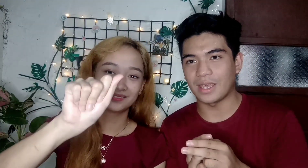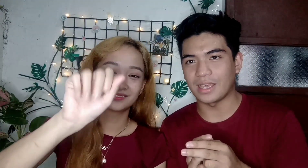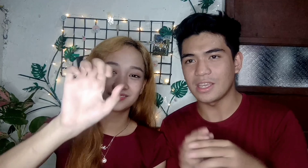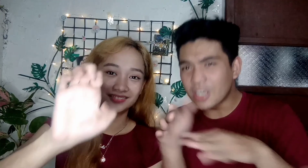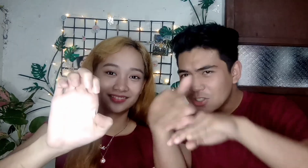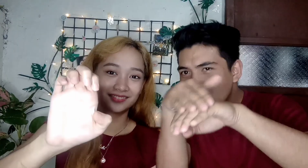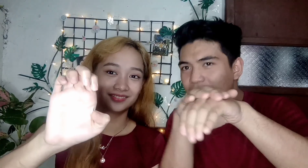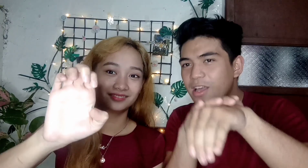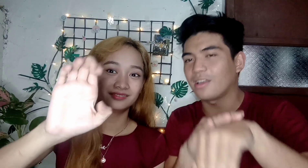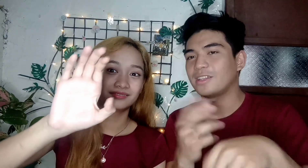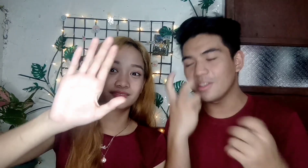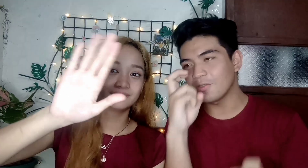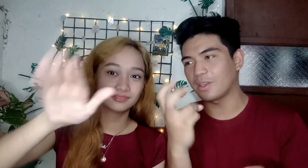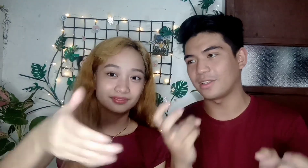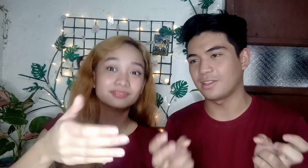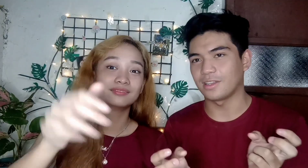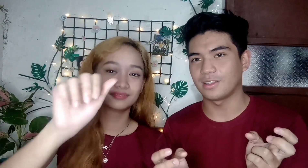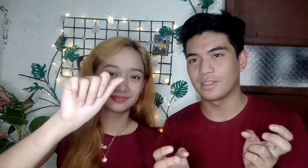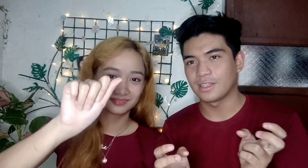R-A-S-H-I-M-A. Slow lang. Hindi na makikita.